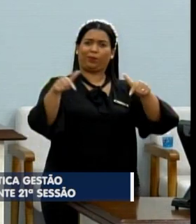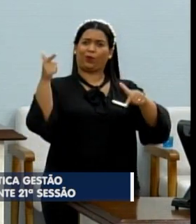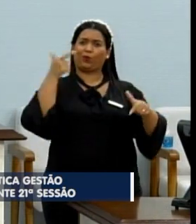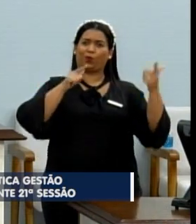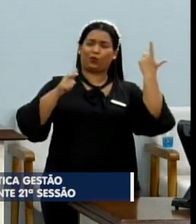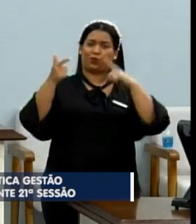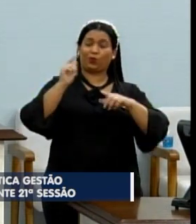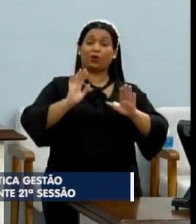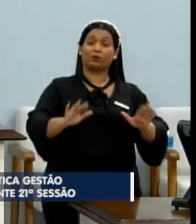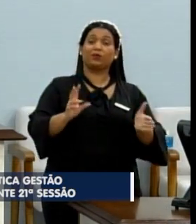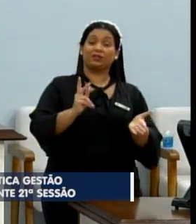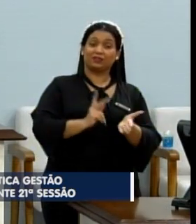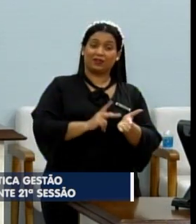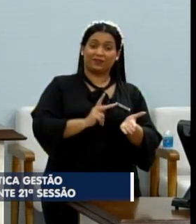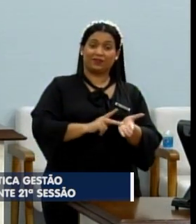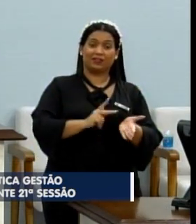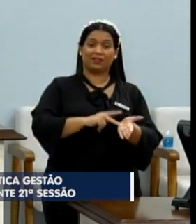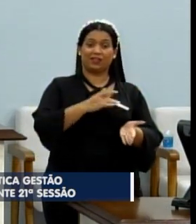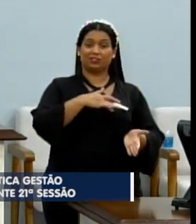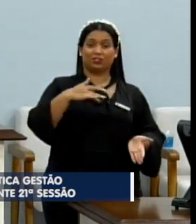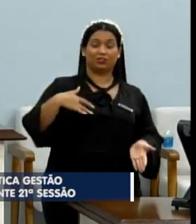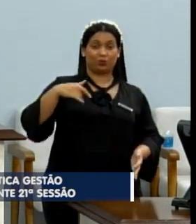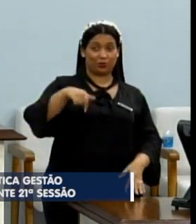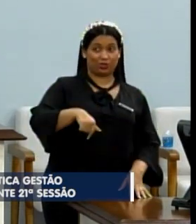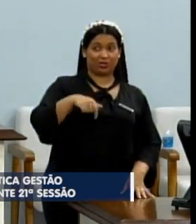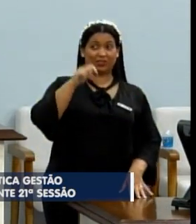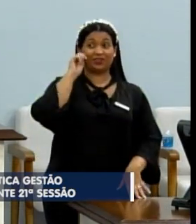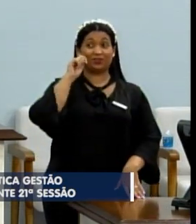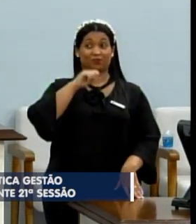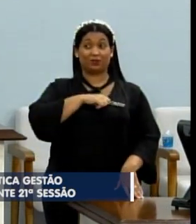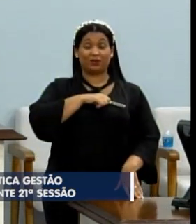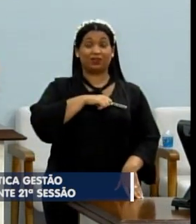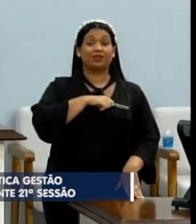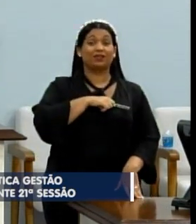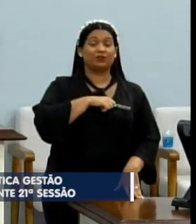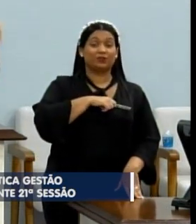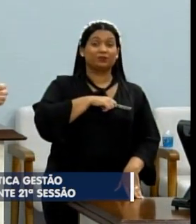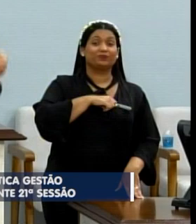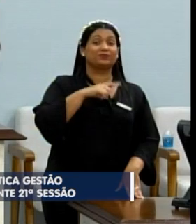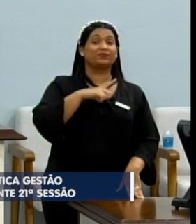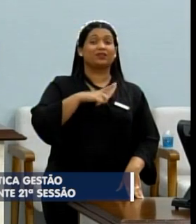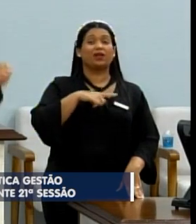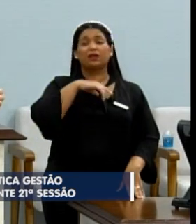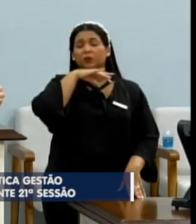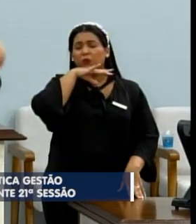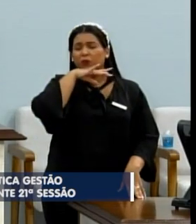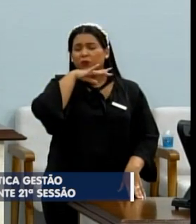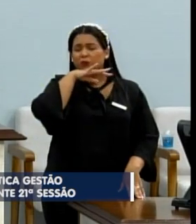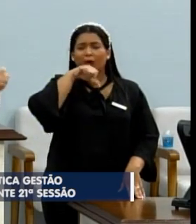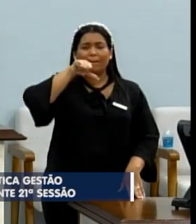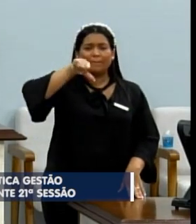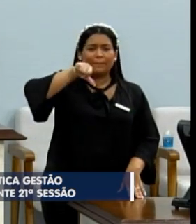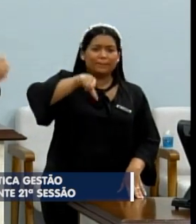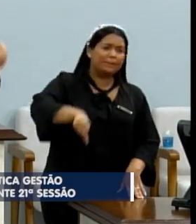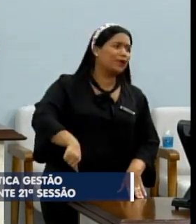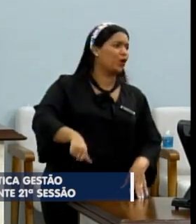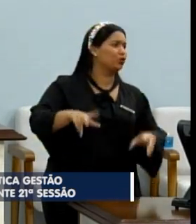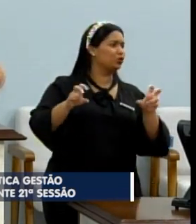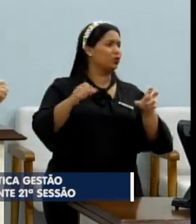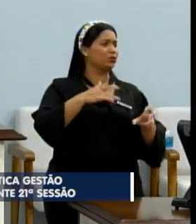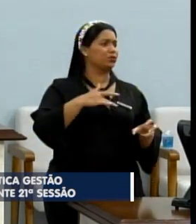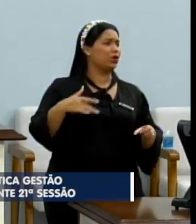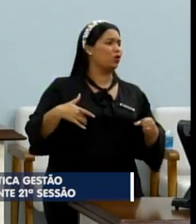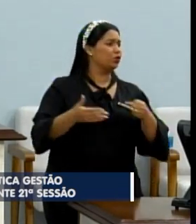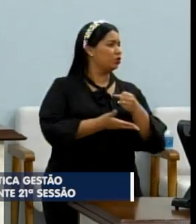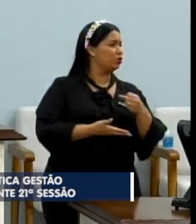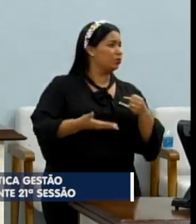a verdade mesmo na saúde naquilo que importa Rio Preto ocupa uma das piores posições em saúde básica